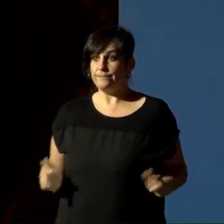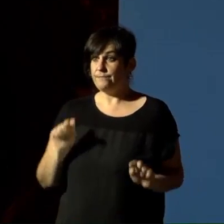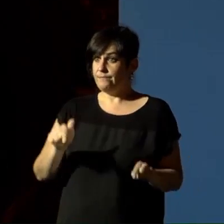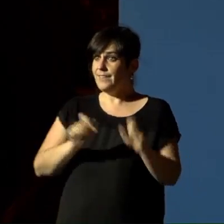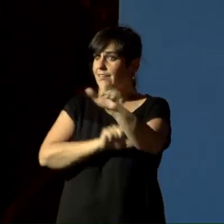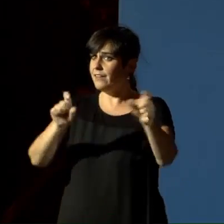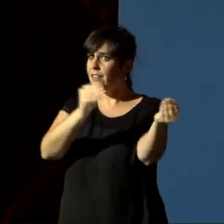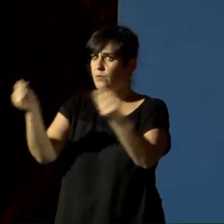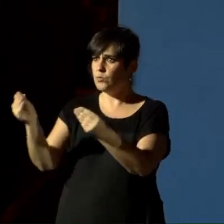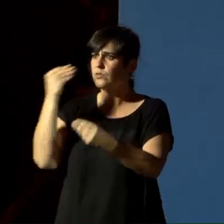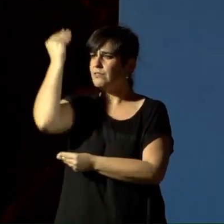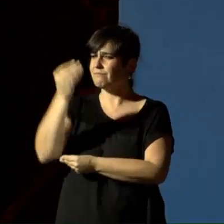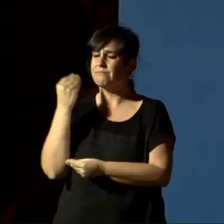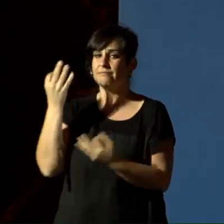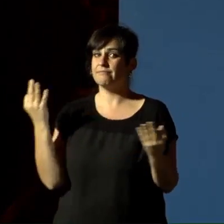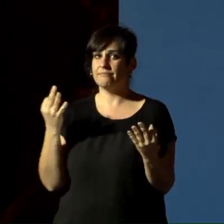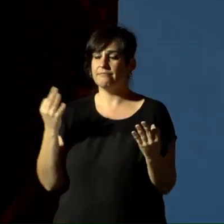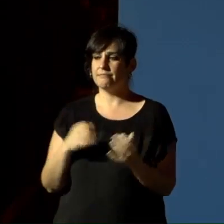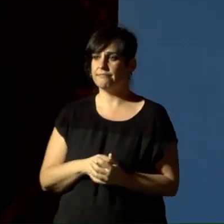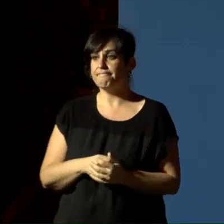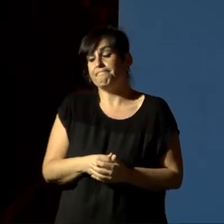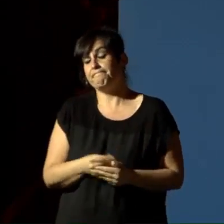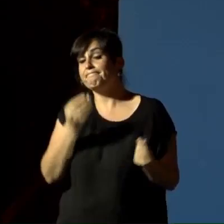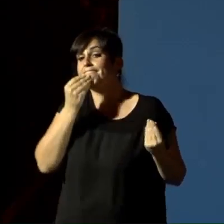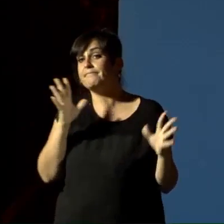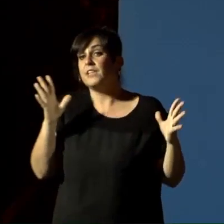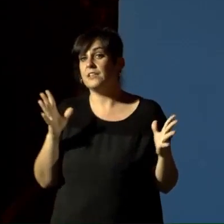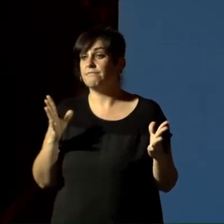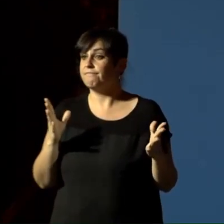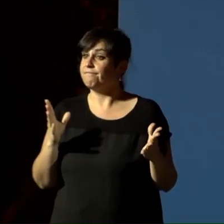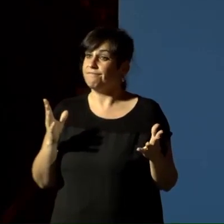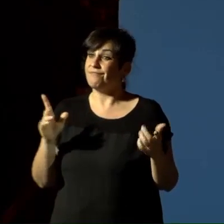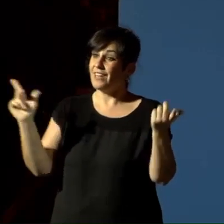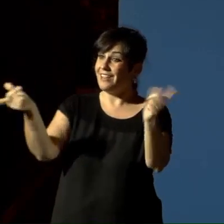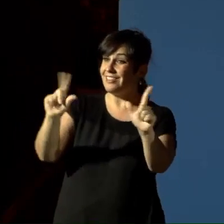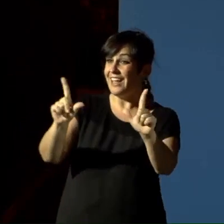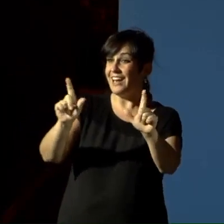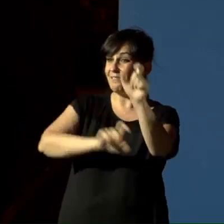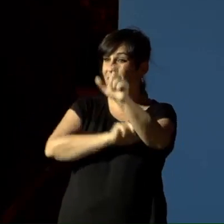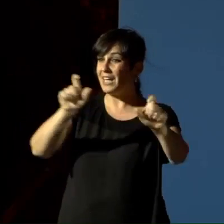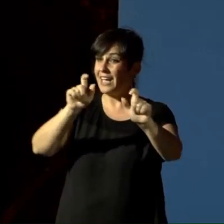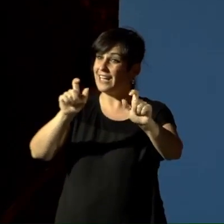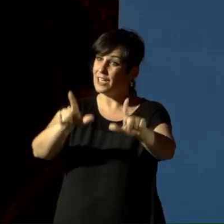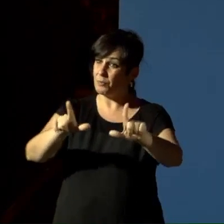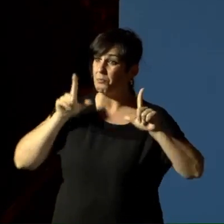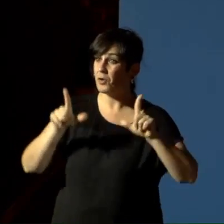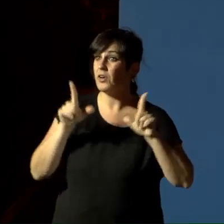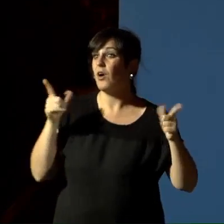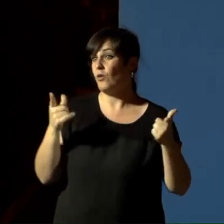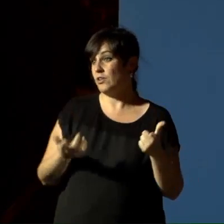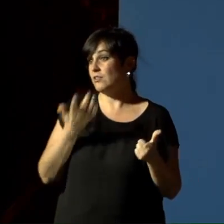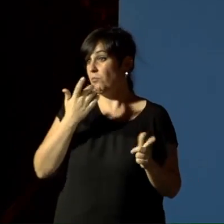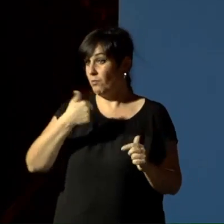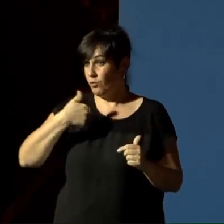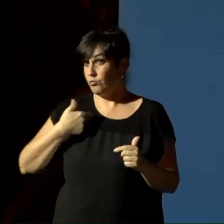xente que di que claro, que son moi importantes as tertulias da televisión e que a xente que vamos ás tertulias da televisión, que mira ti, que eso